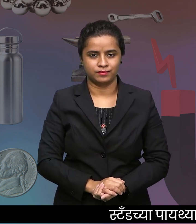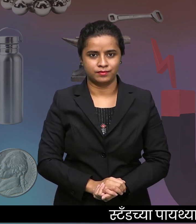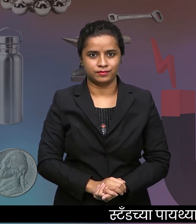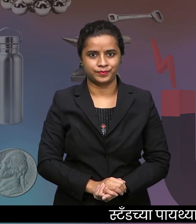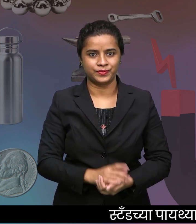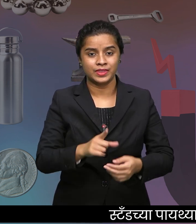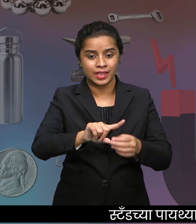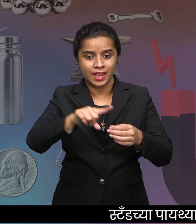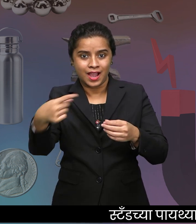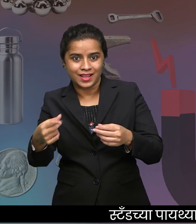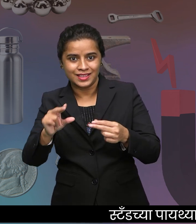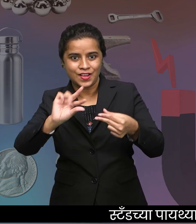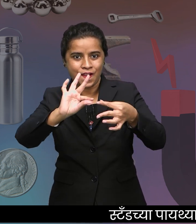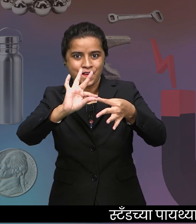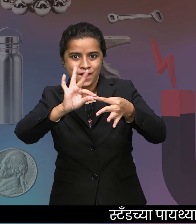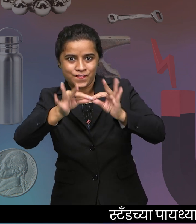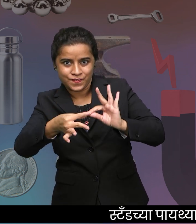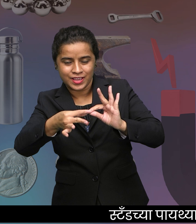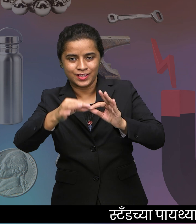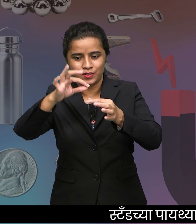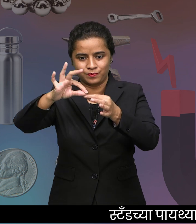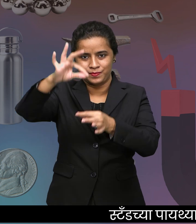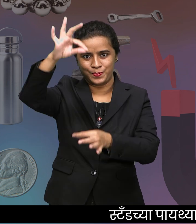स्टँडच्या पायथ्याशी धाग्याचे दुसरे टोक लावा.